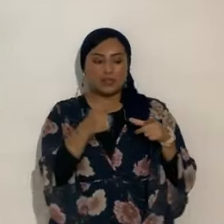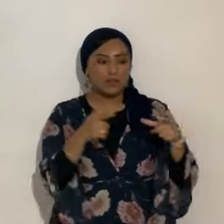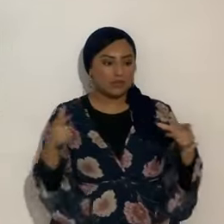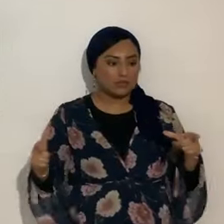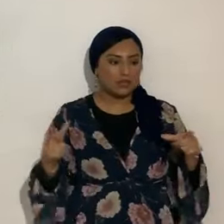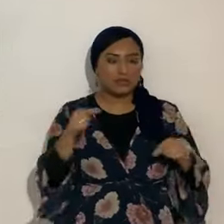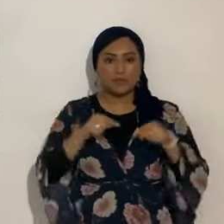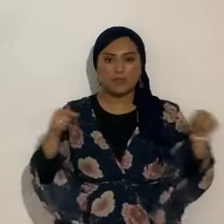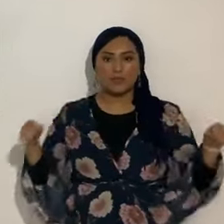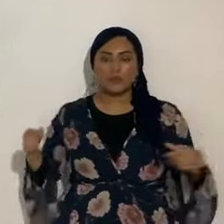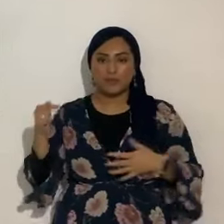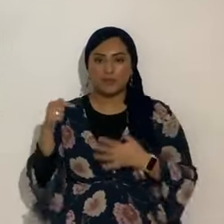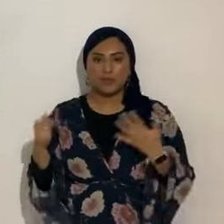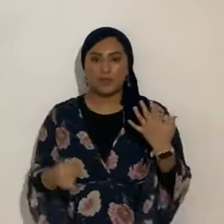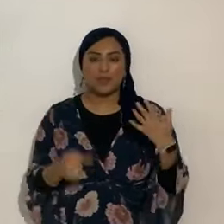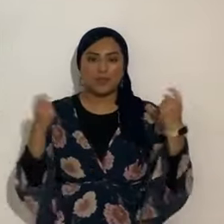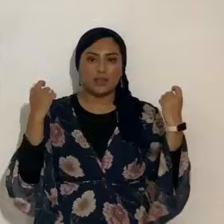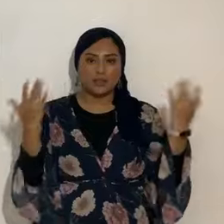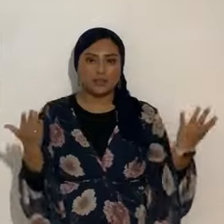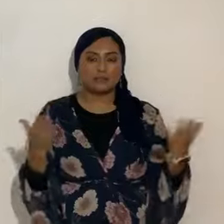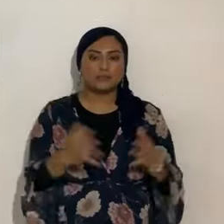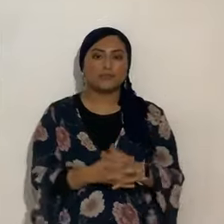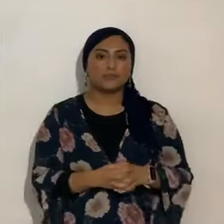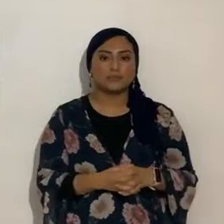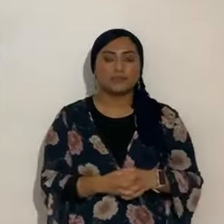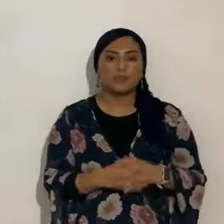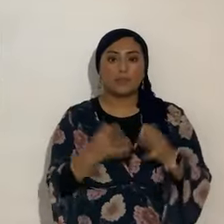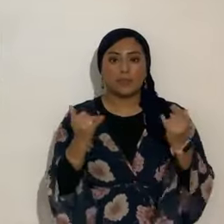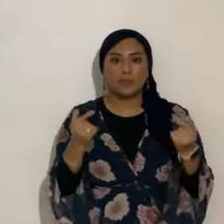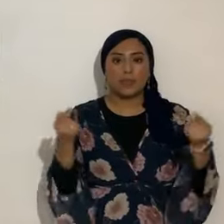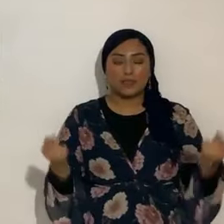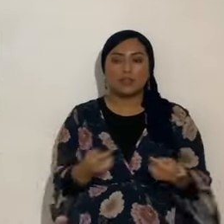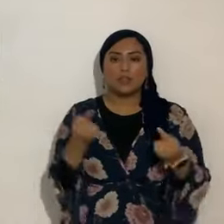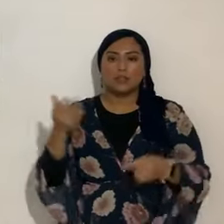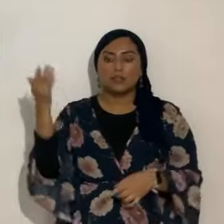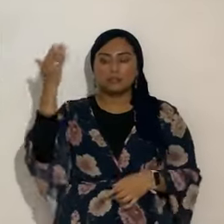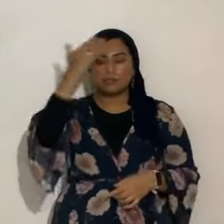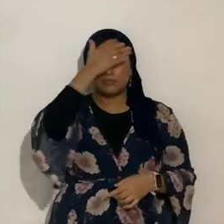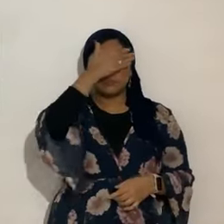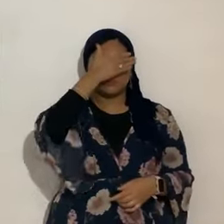nación. Aleluya. Ahora, el pecado cega,